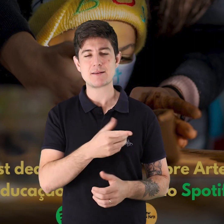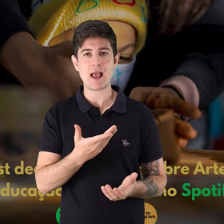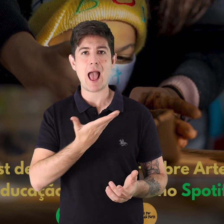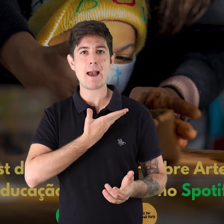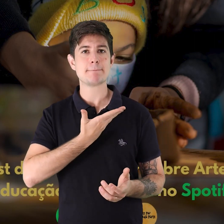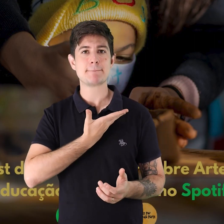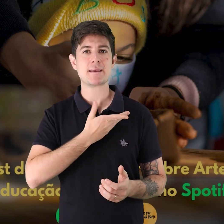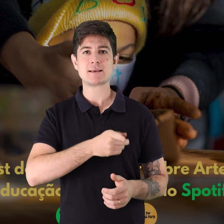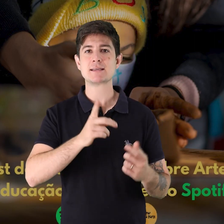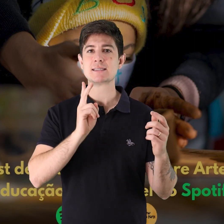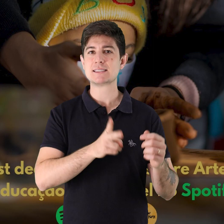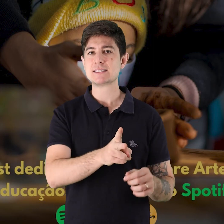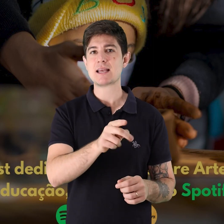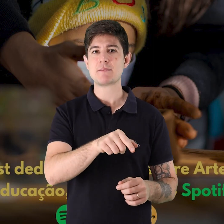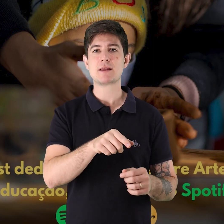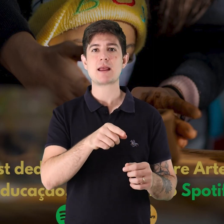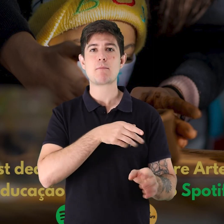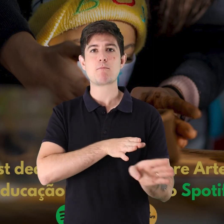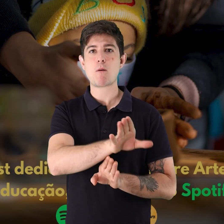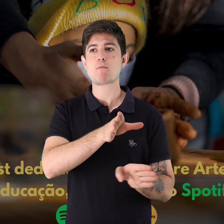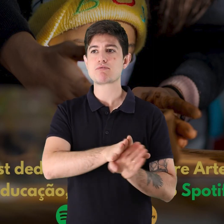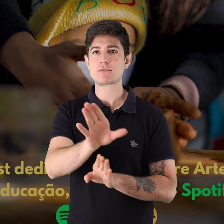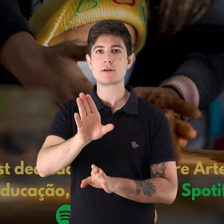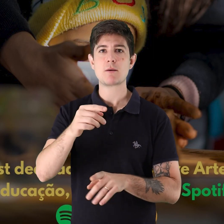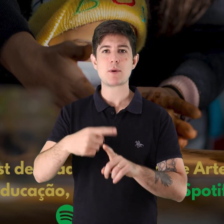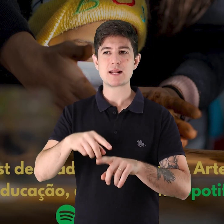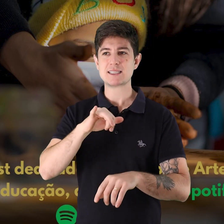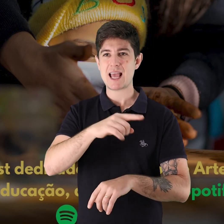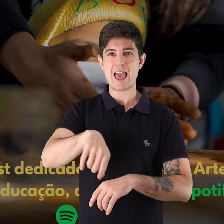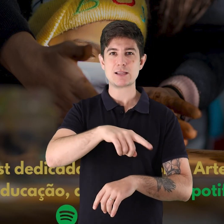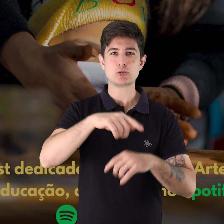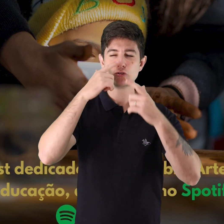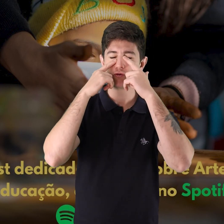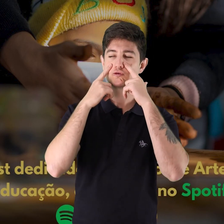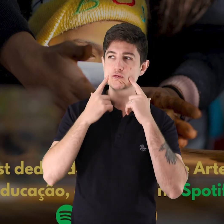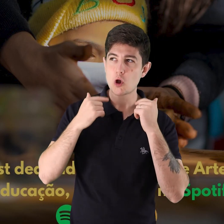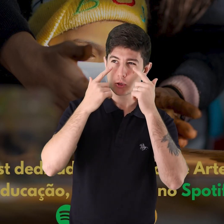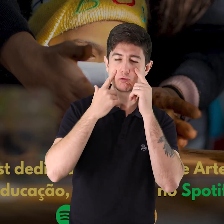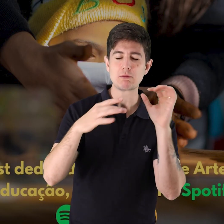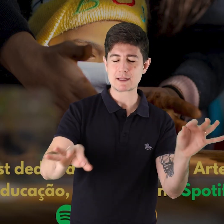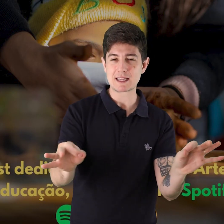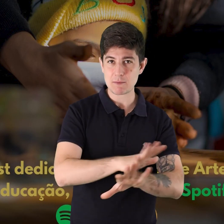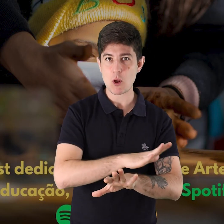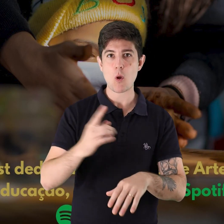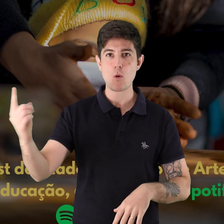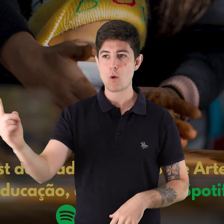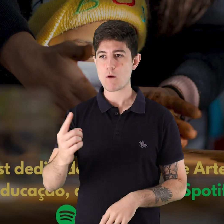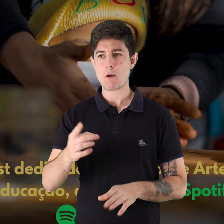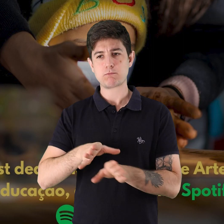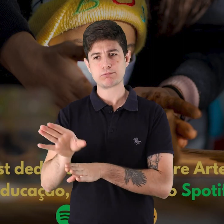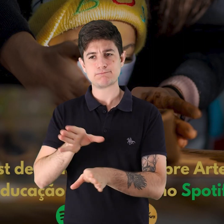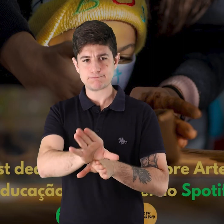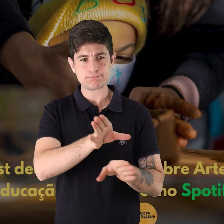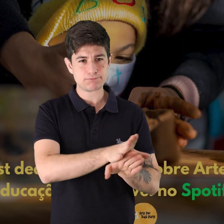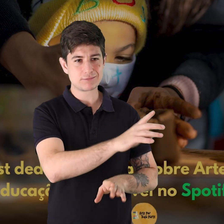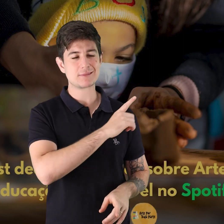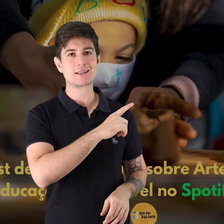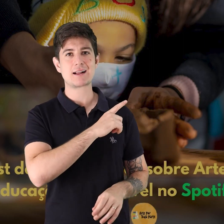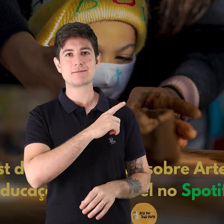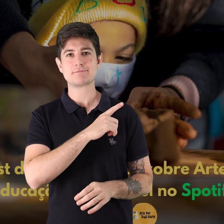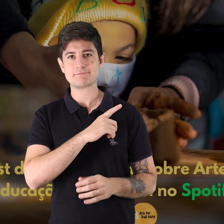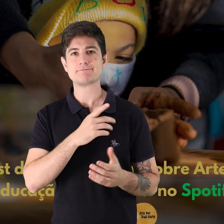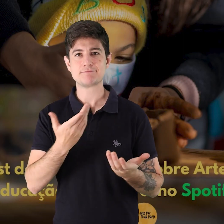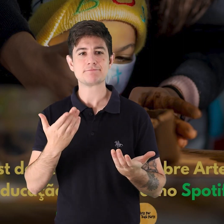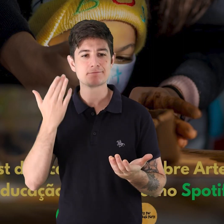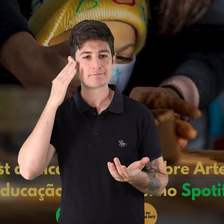que ela é a amiga que traz elas para a realidade. Tipo assim, depois que elas choraram. Tem uma conselheira. Que elas falaram, então, por